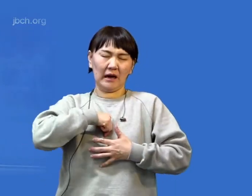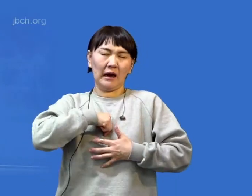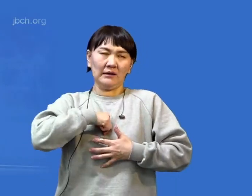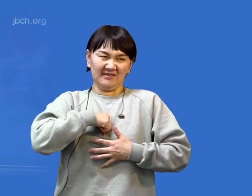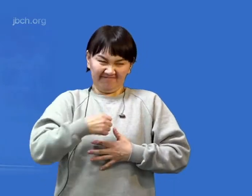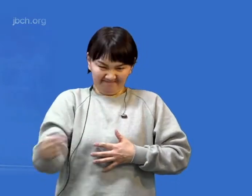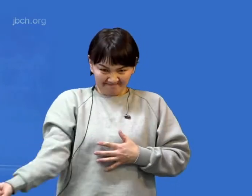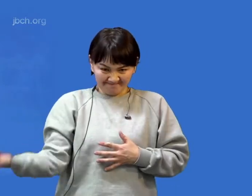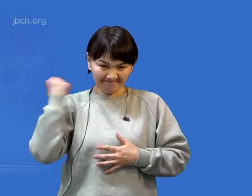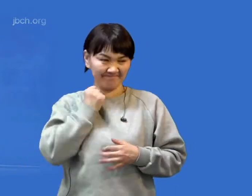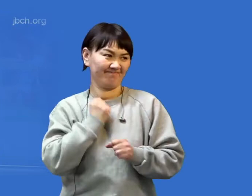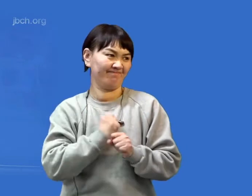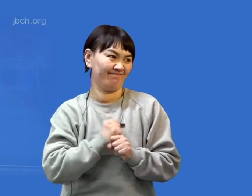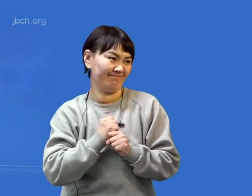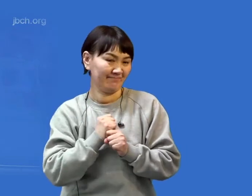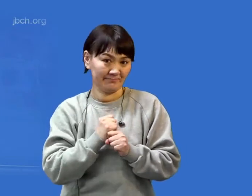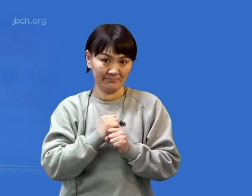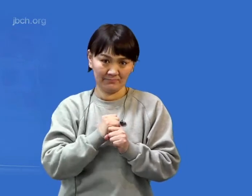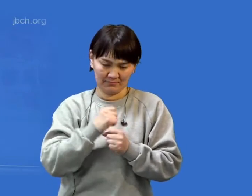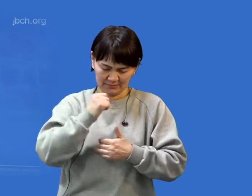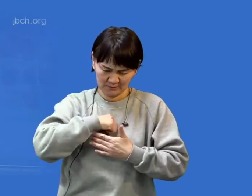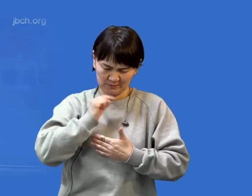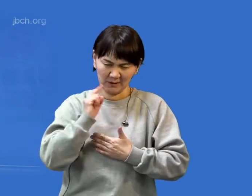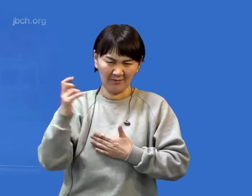л үү дээ.